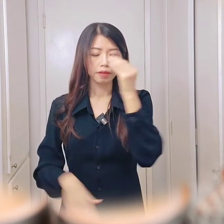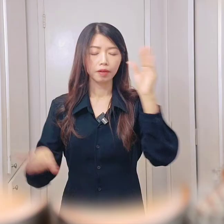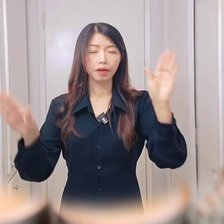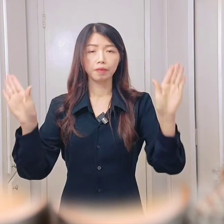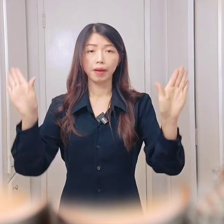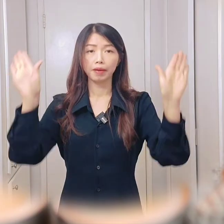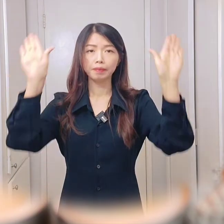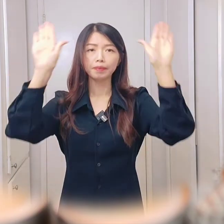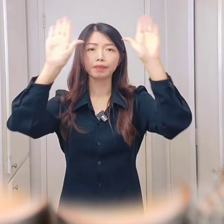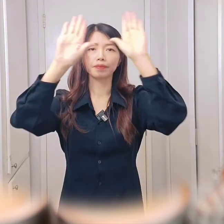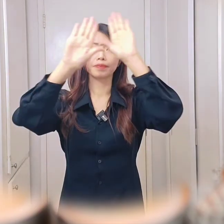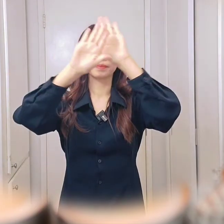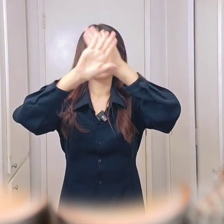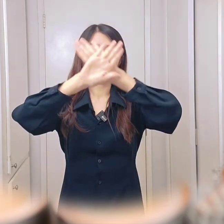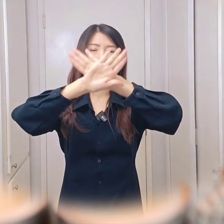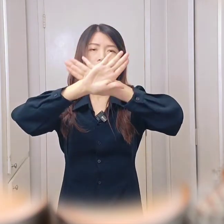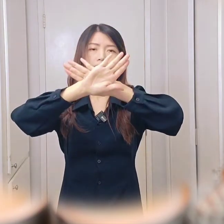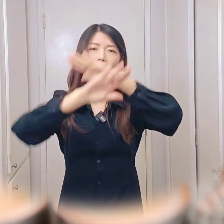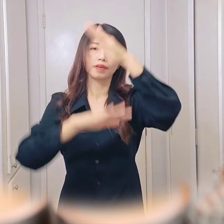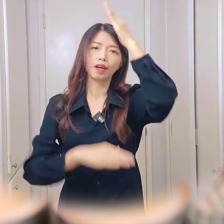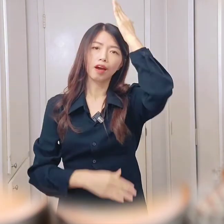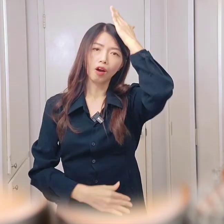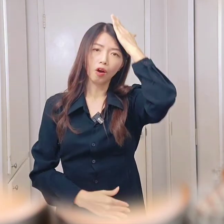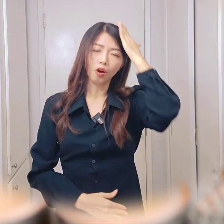거룩한 밤.